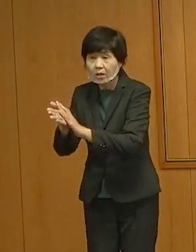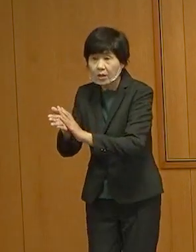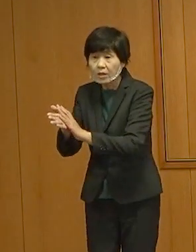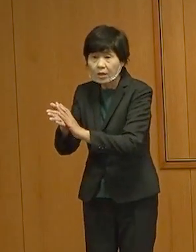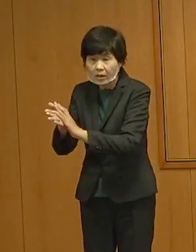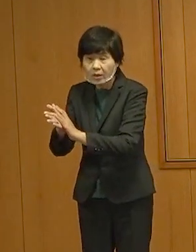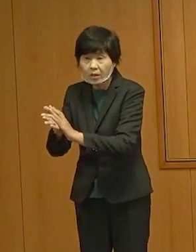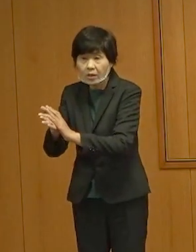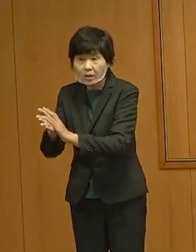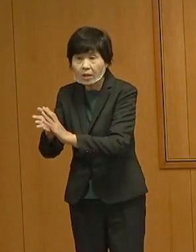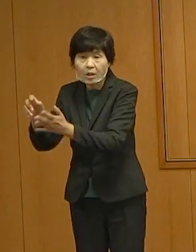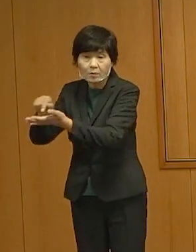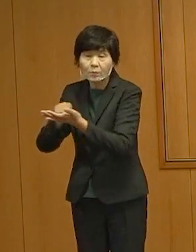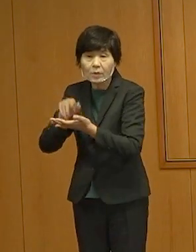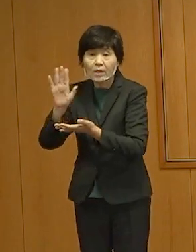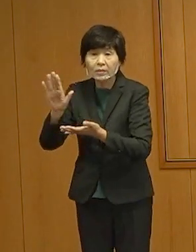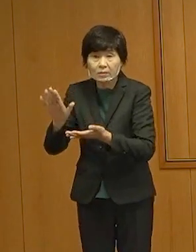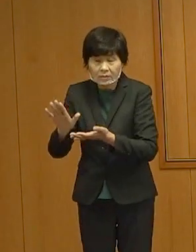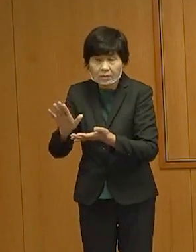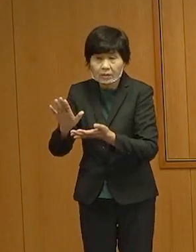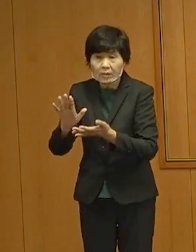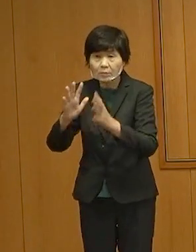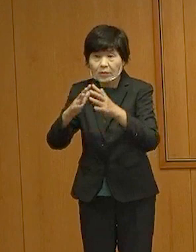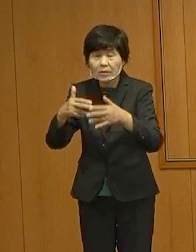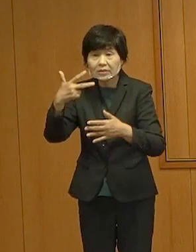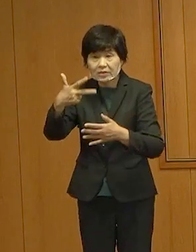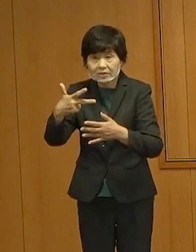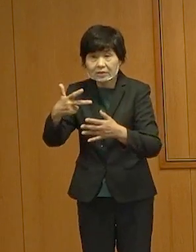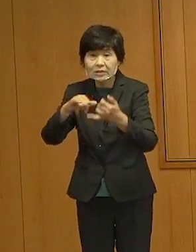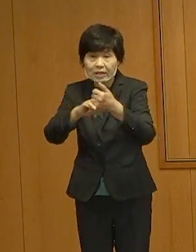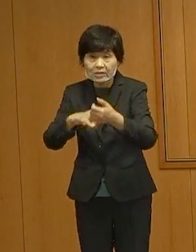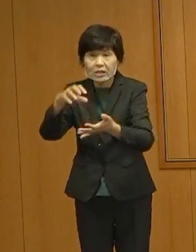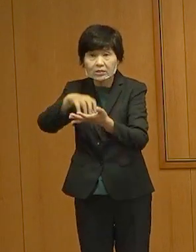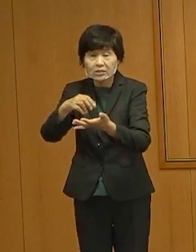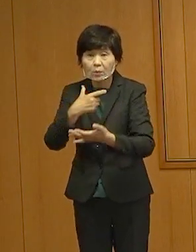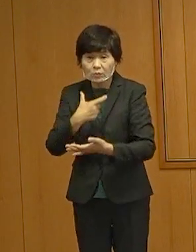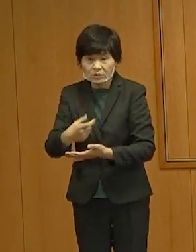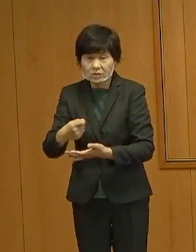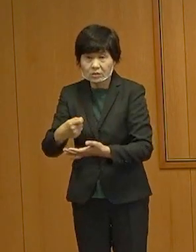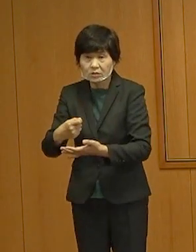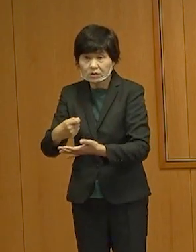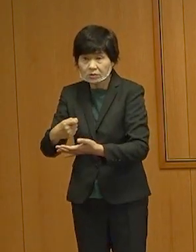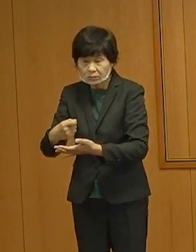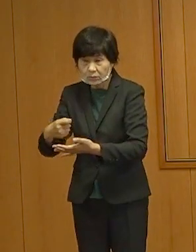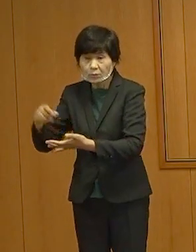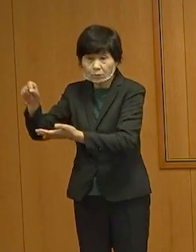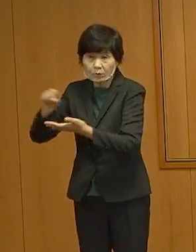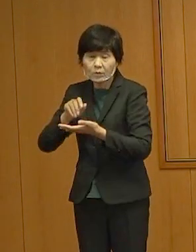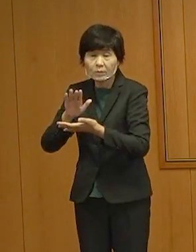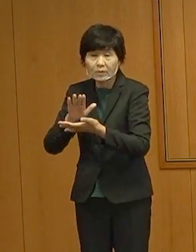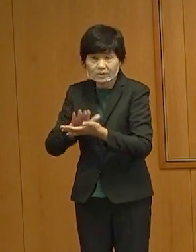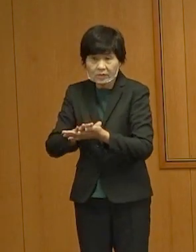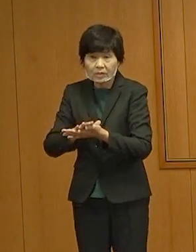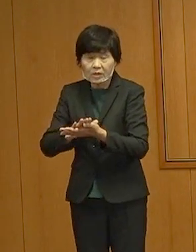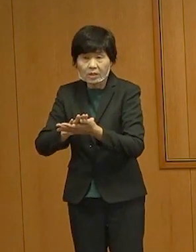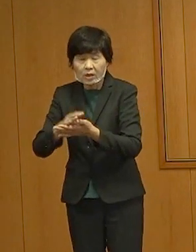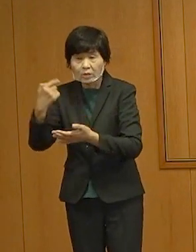置をしてほしいっていう話でありましたから、教育委員会と、まあ、市公側と一緒になって